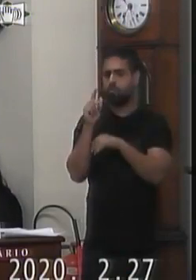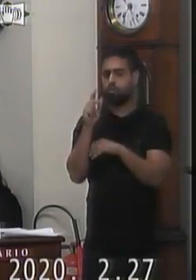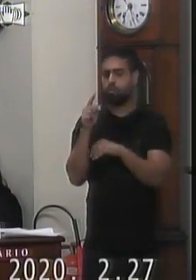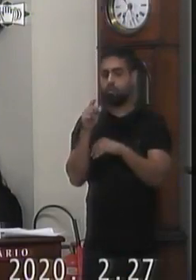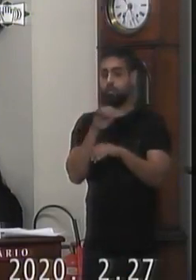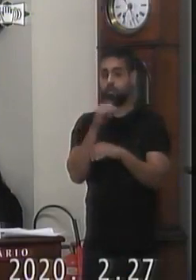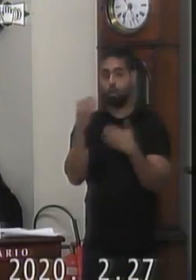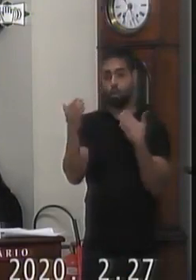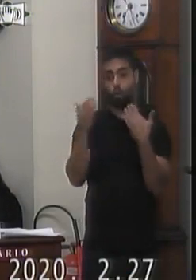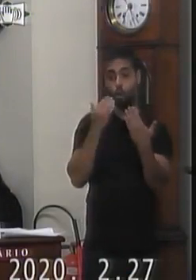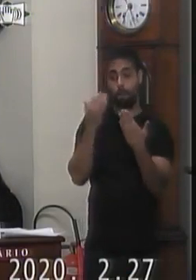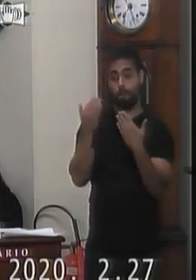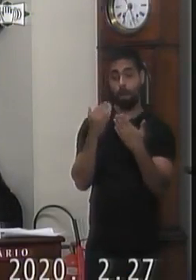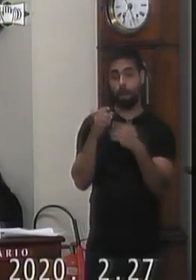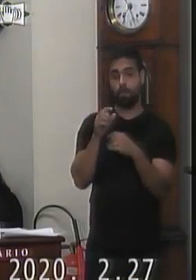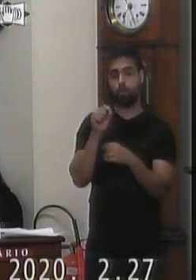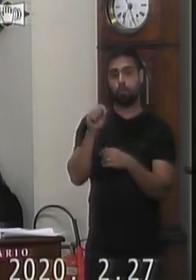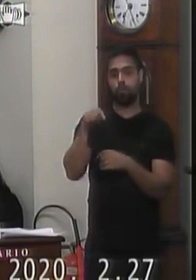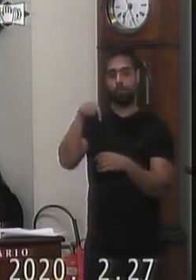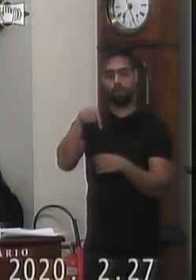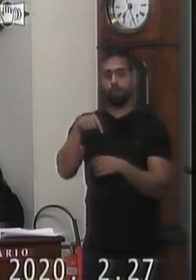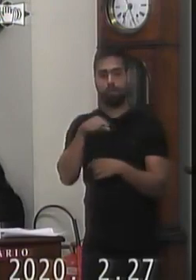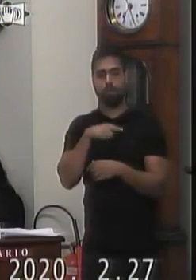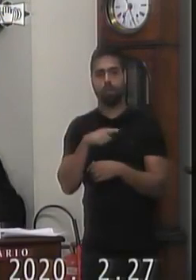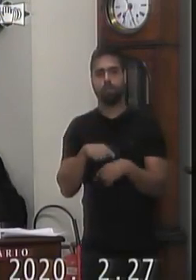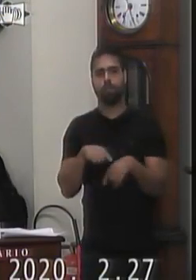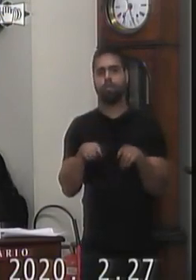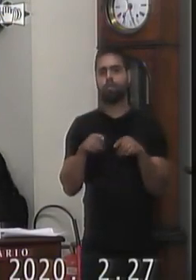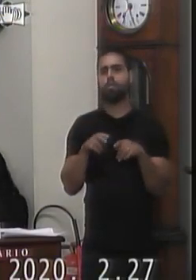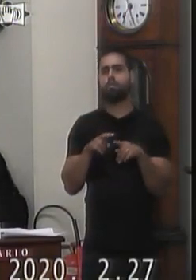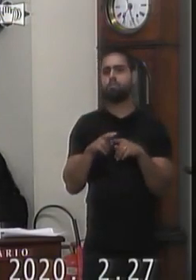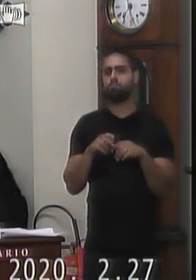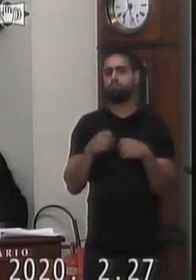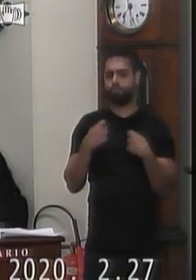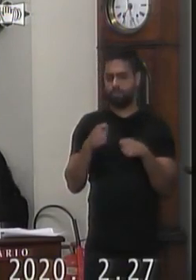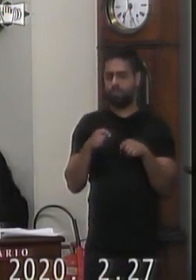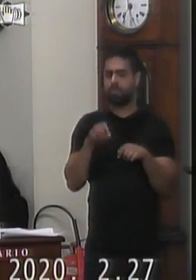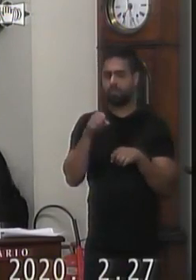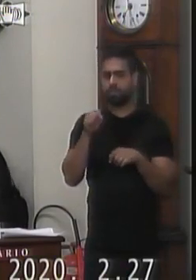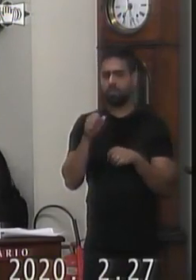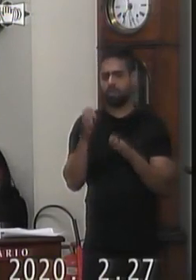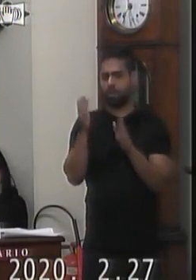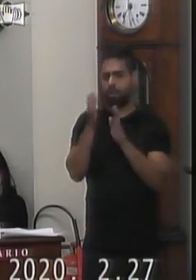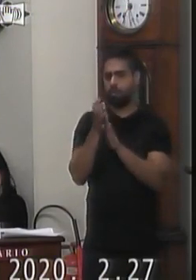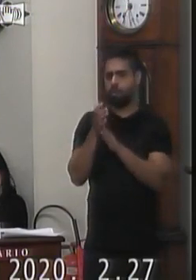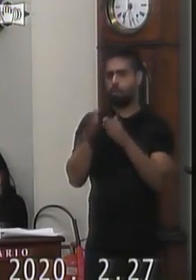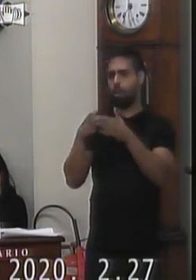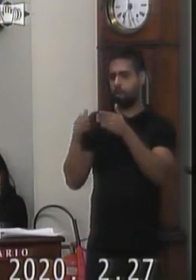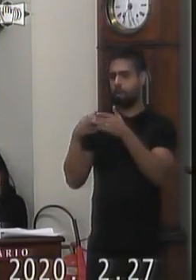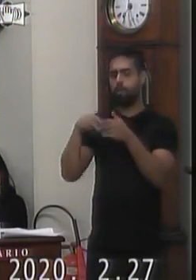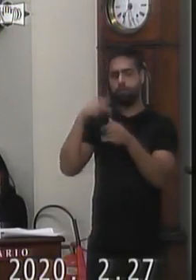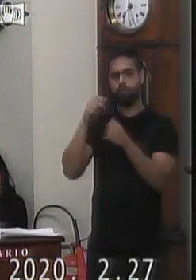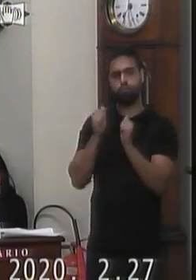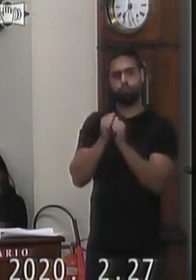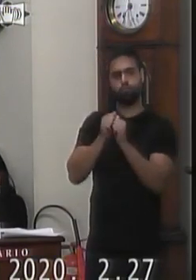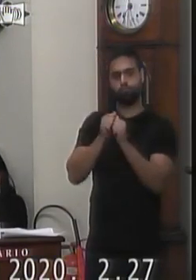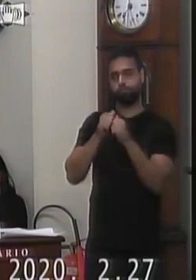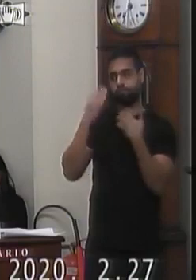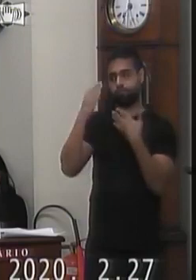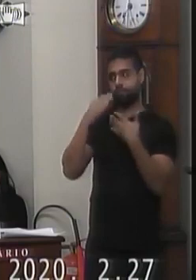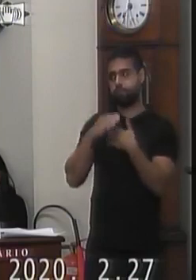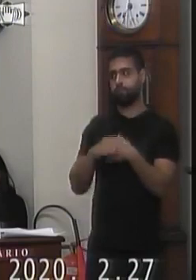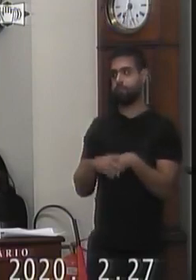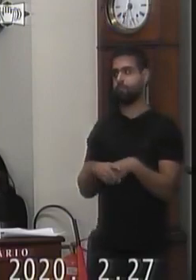comparado com o que foi aqui e o que foi gasto, merece as moções de aplausos e eu peço aos vereadores que nos acompanhem. Obrigado.